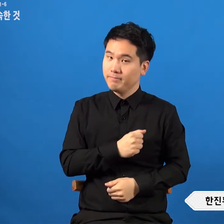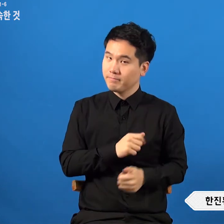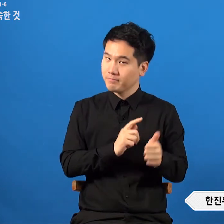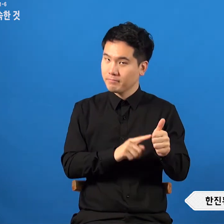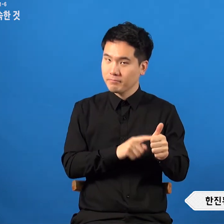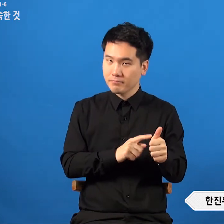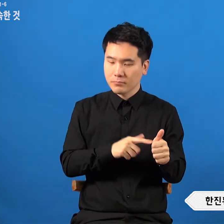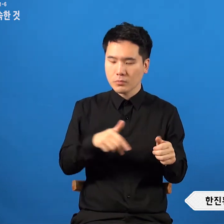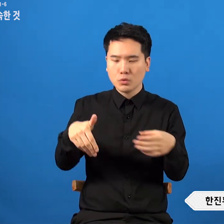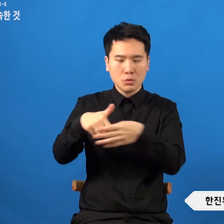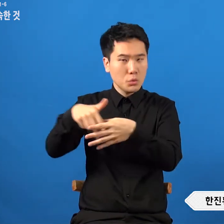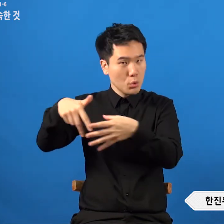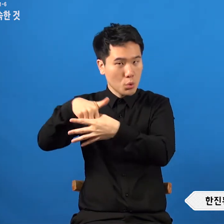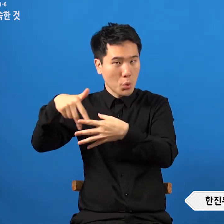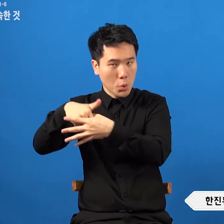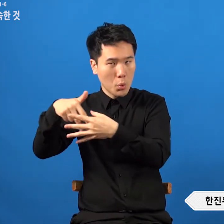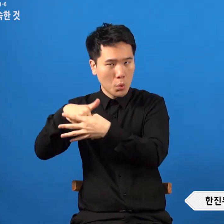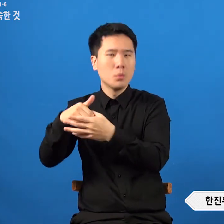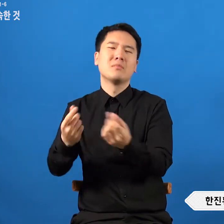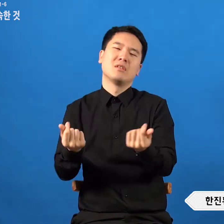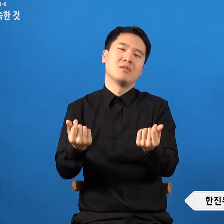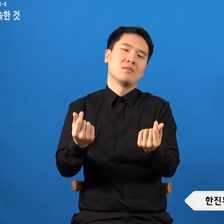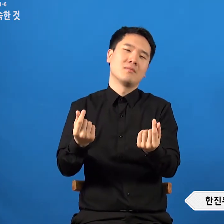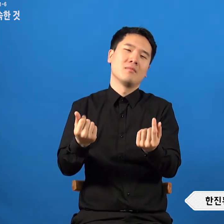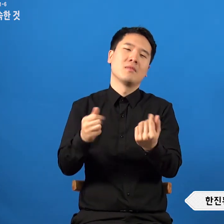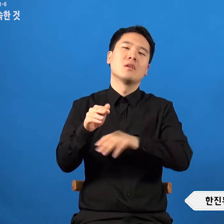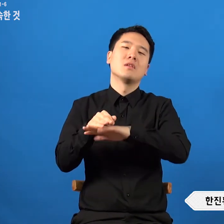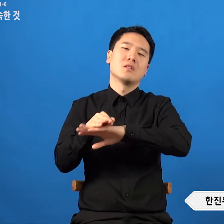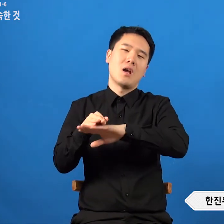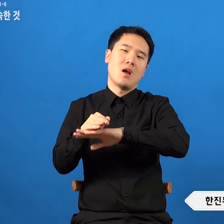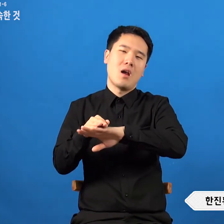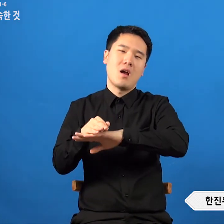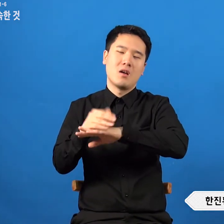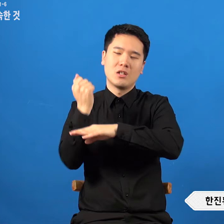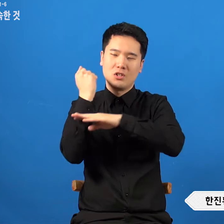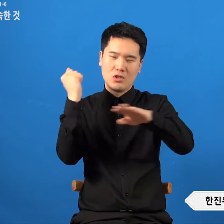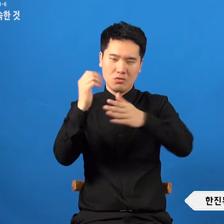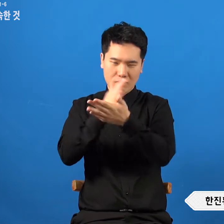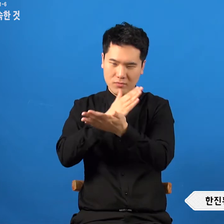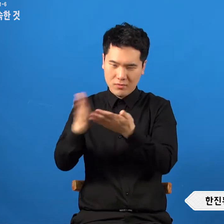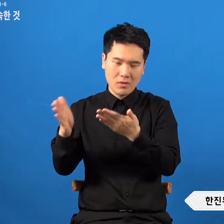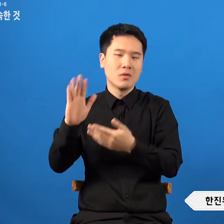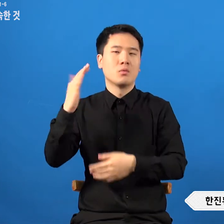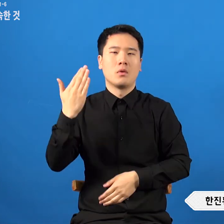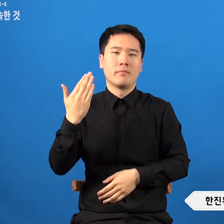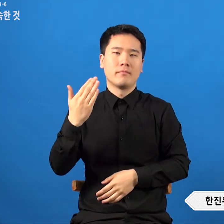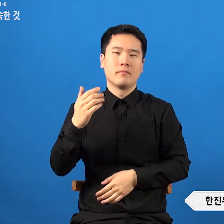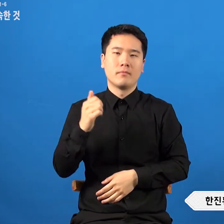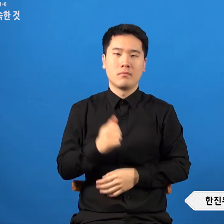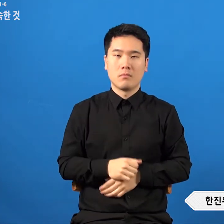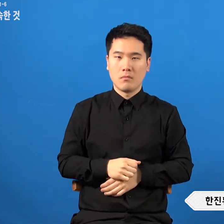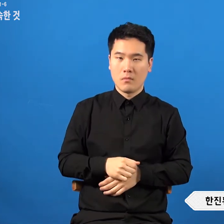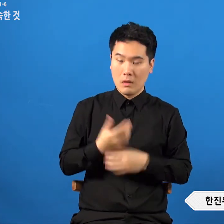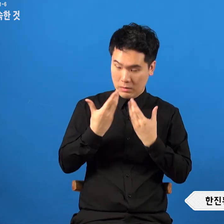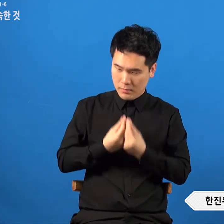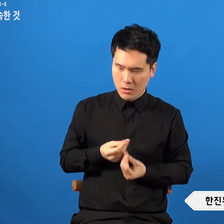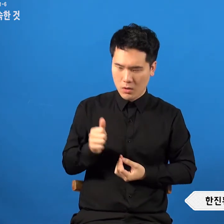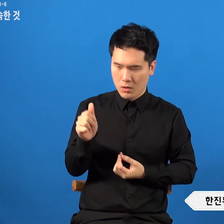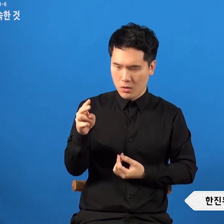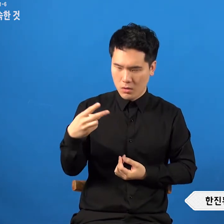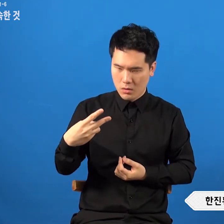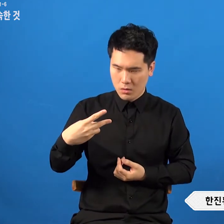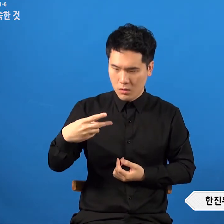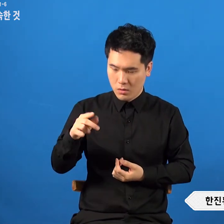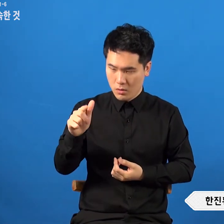종교도 차의 관점에서 바라보게 되었답니다. 예를 들면 현대차를 타는 사람은 개신교